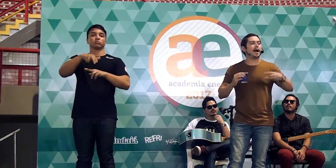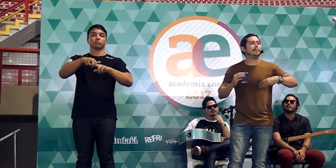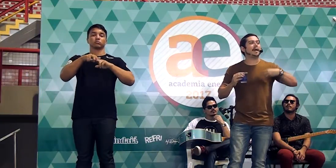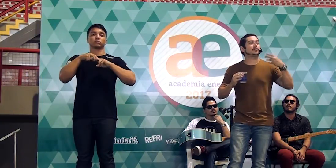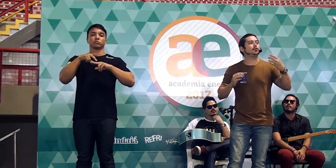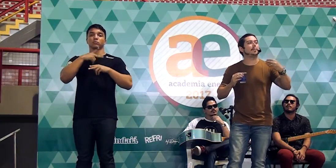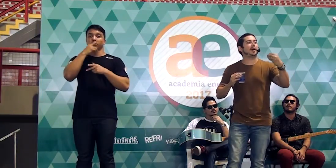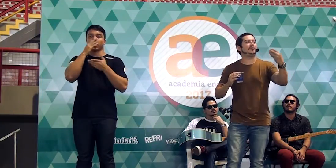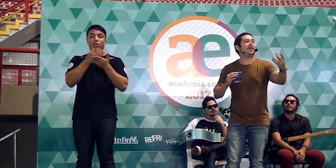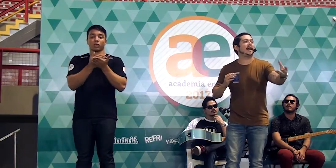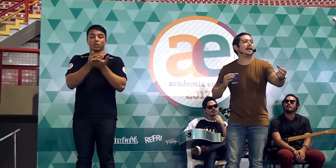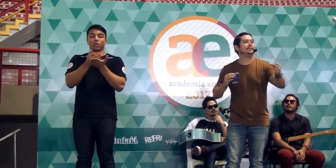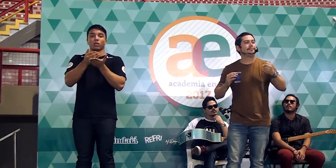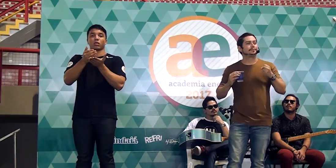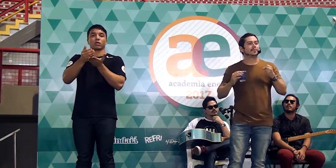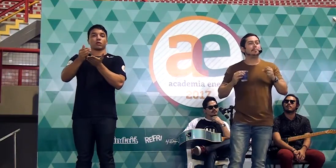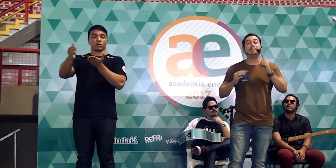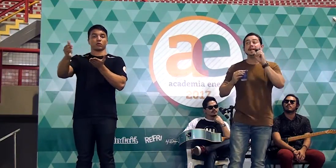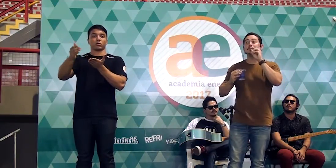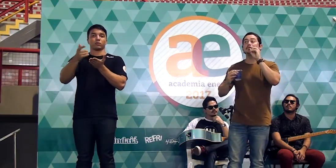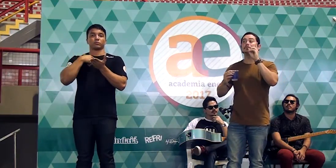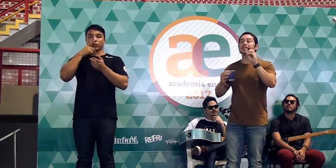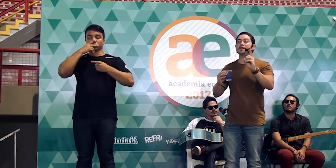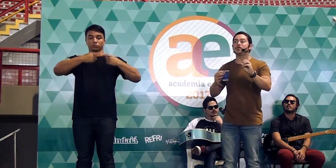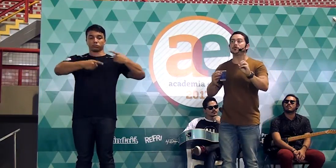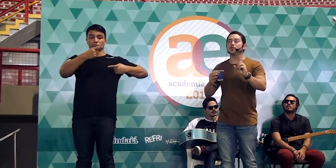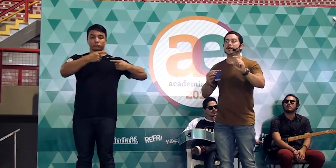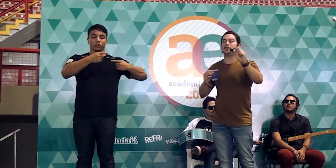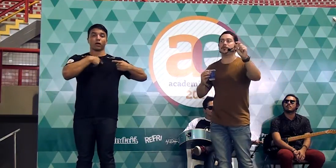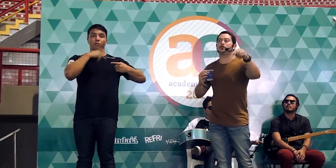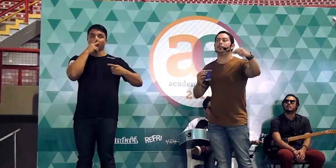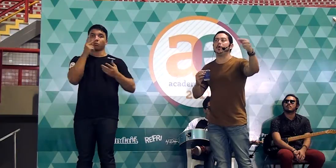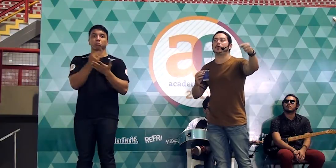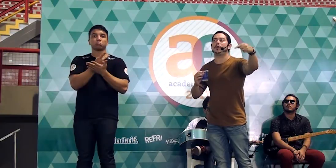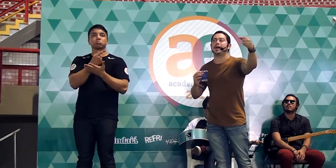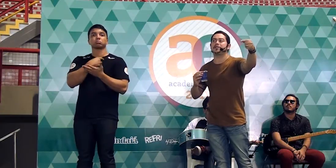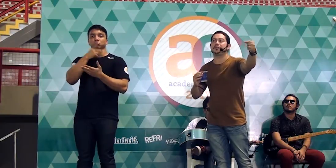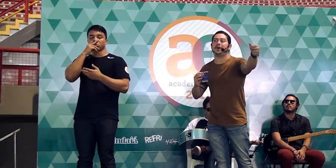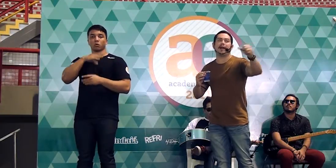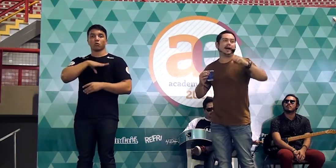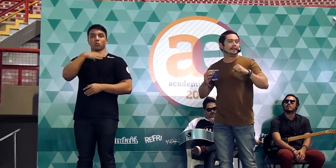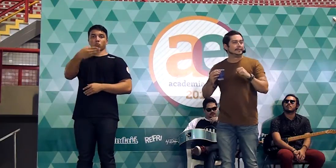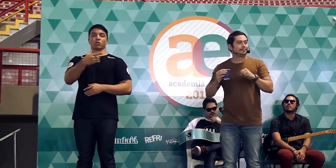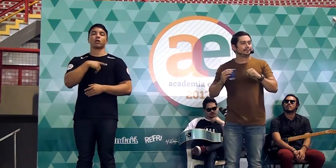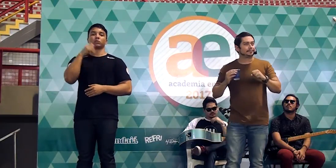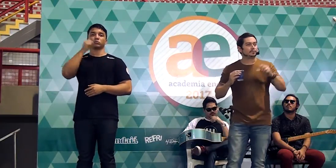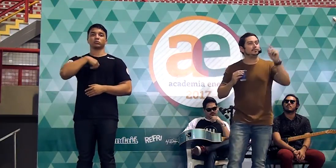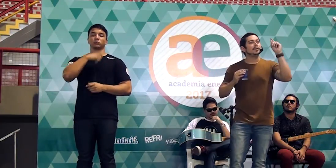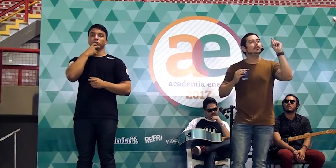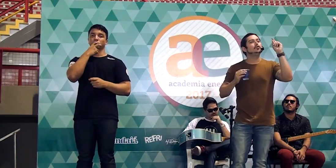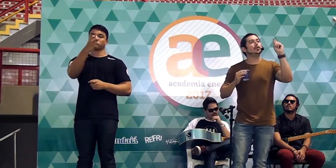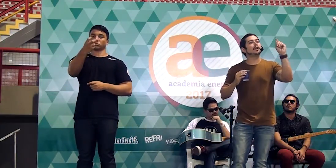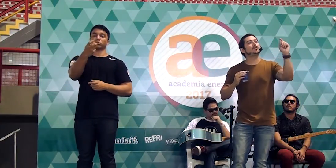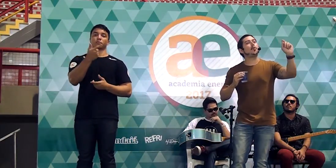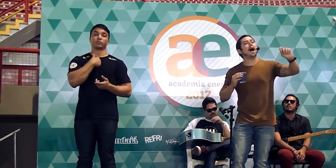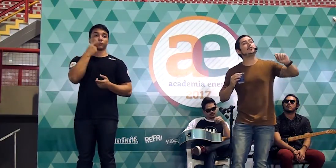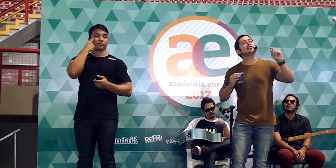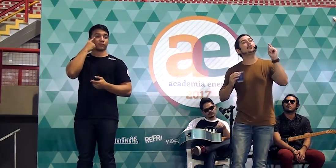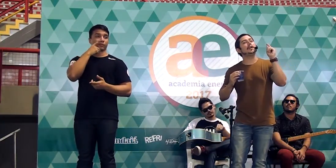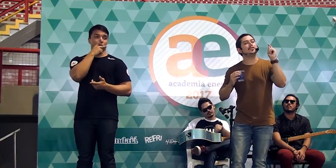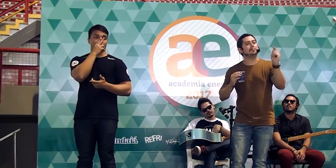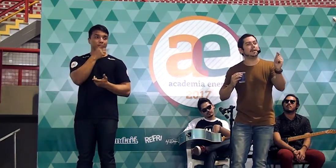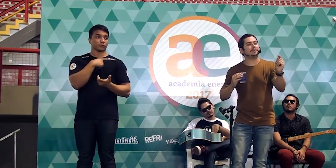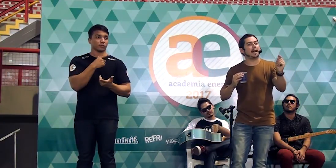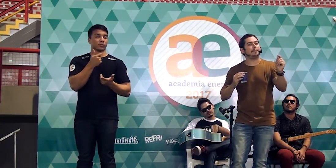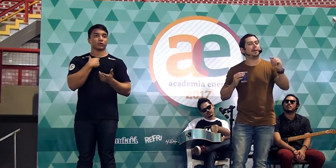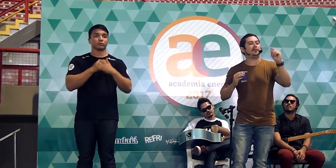trouxe uma abertura para a fala. Mesmo com censura, a gente tomou a coragem de falar. Durante o auge